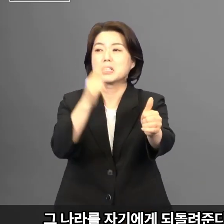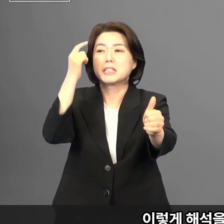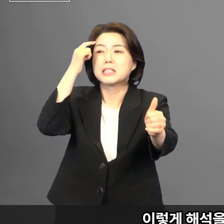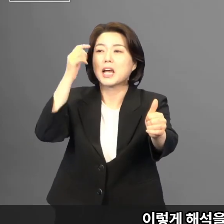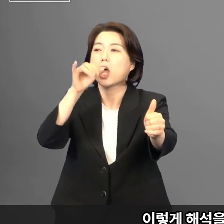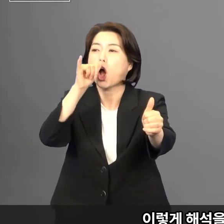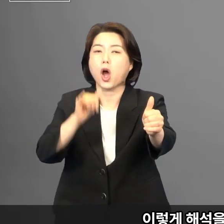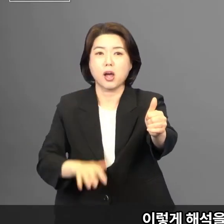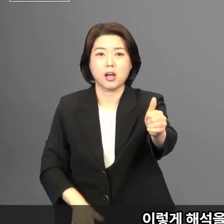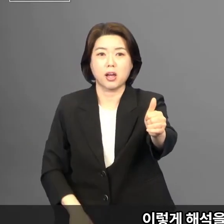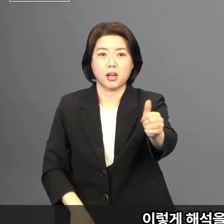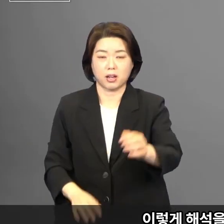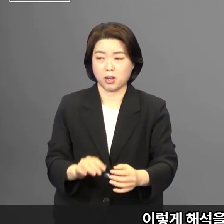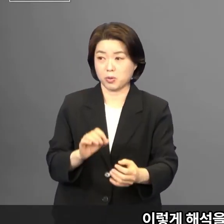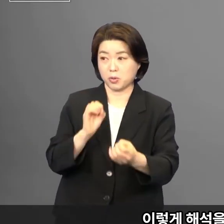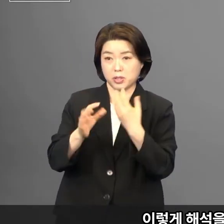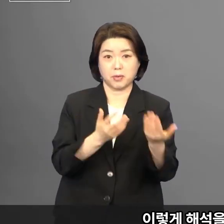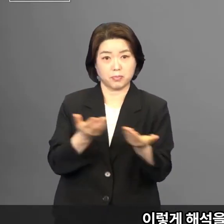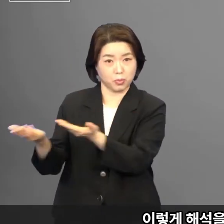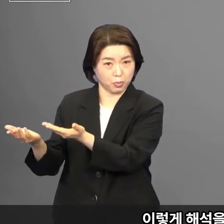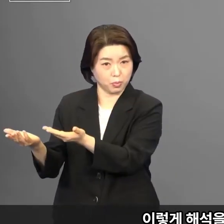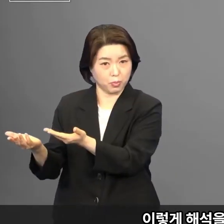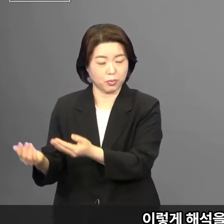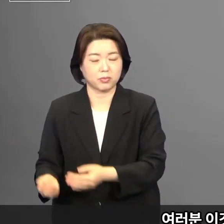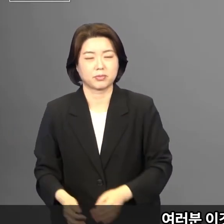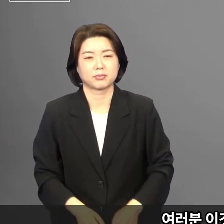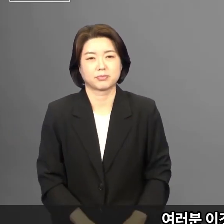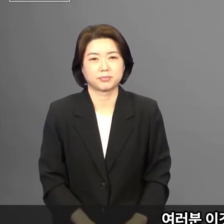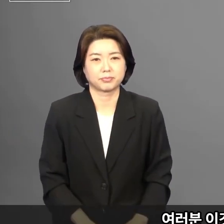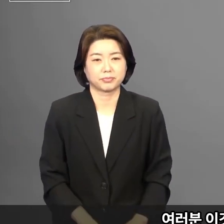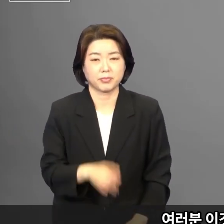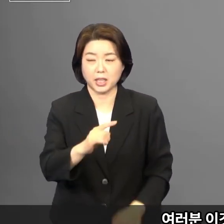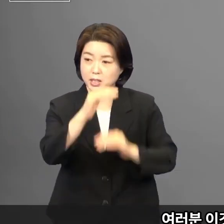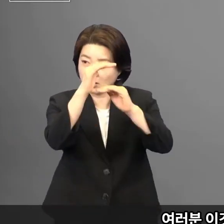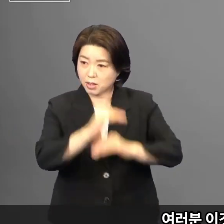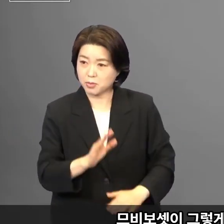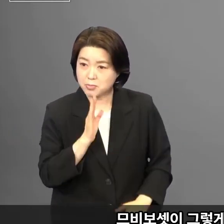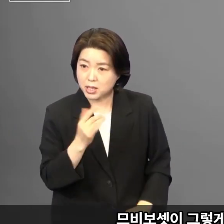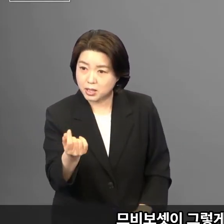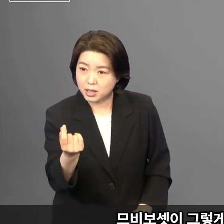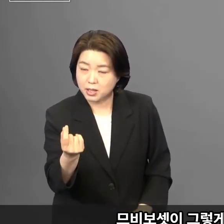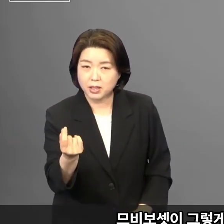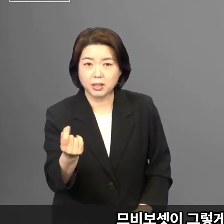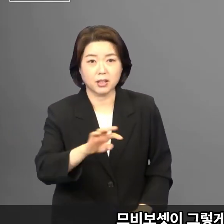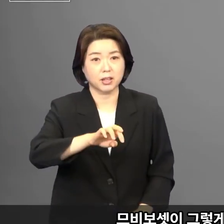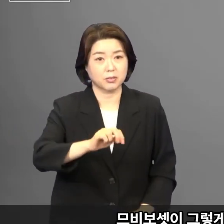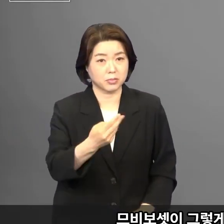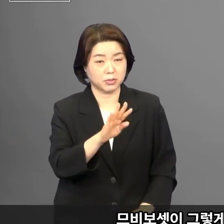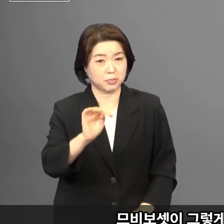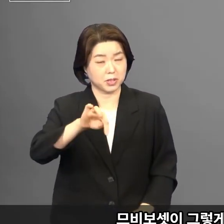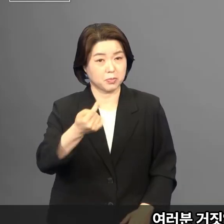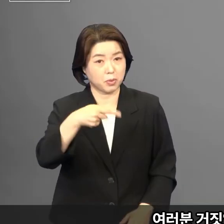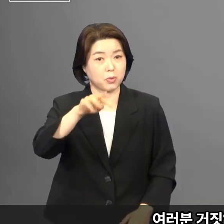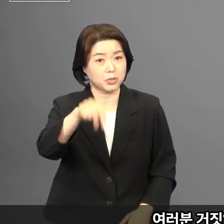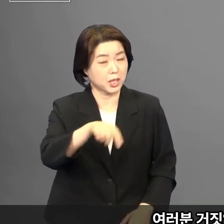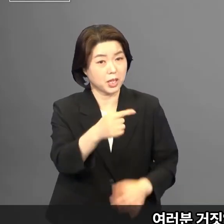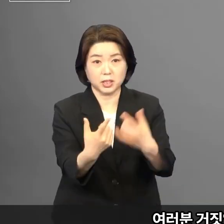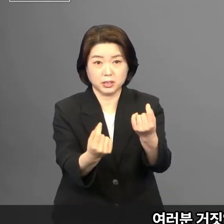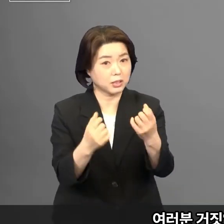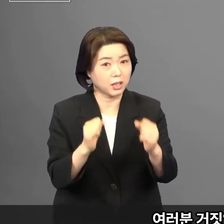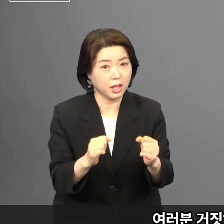생각하고 있습니다. 이렇게 해석을 얘기를 하는 거예요. 여러분, 이것이 사실인가요? 무비보셋이 그렇게 하고 있는 줄 아십니까?